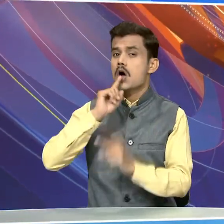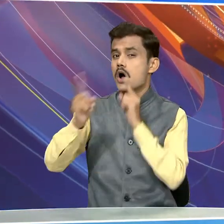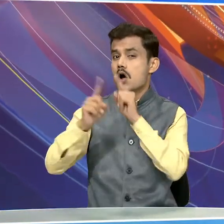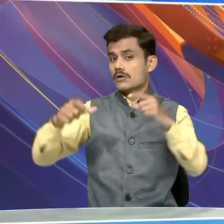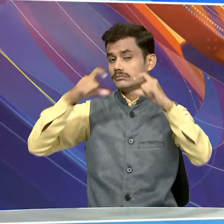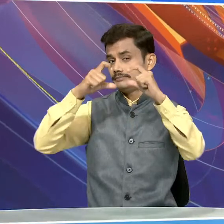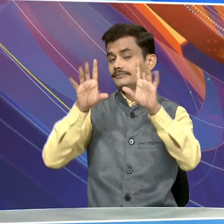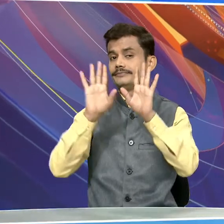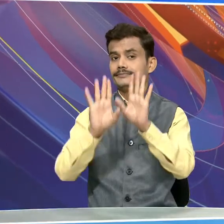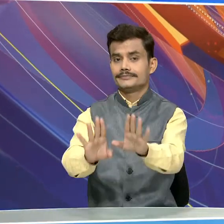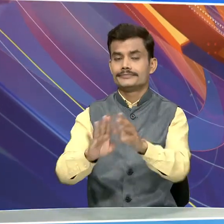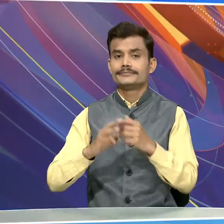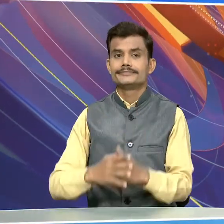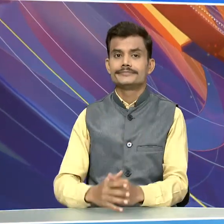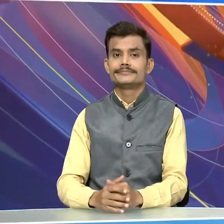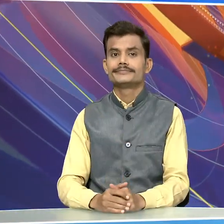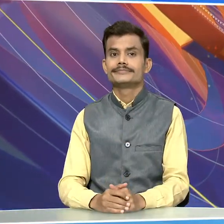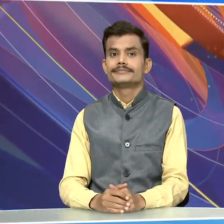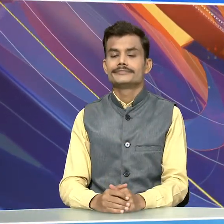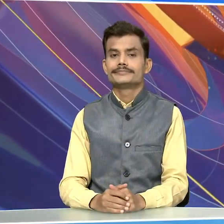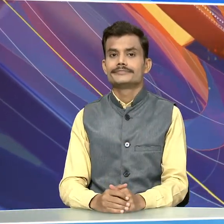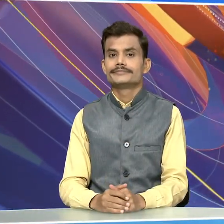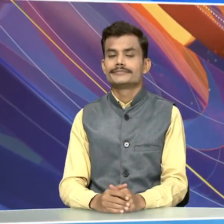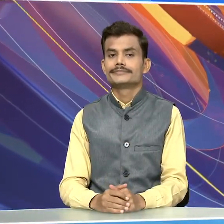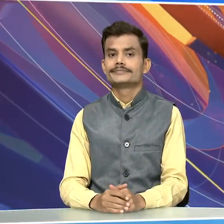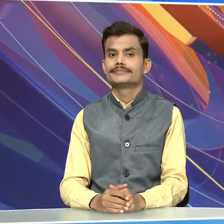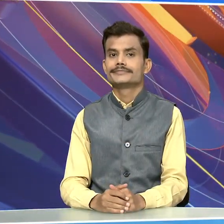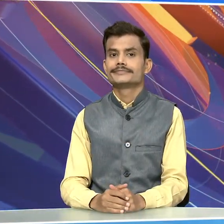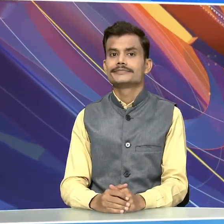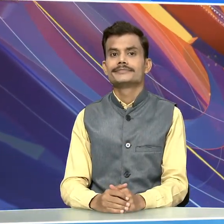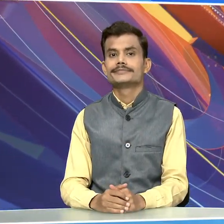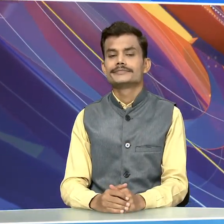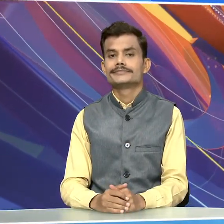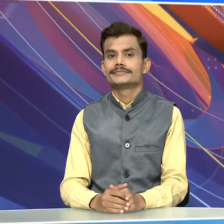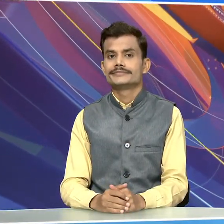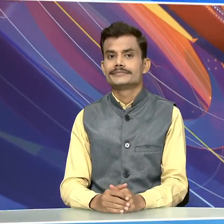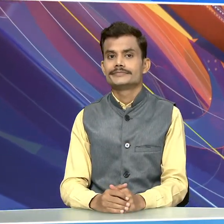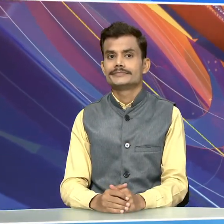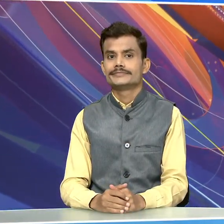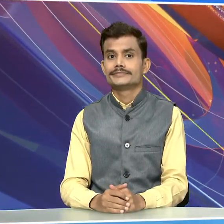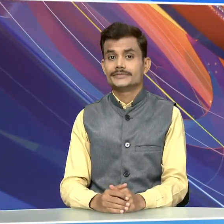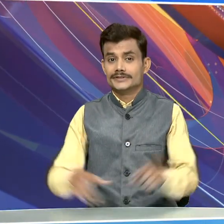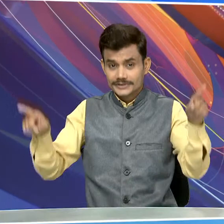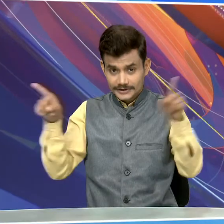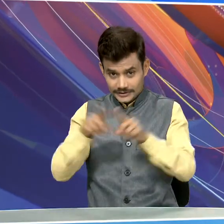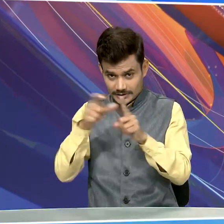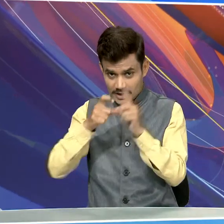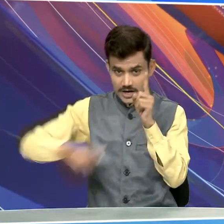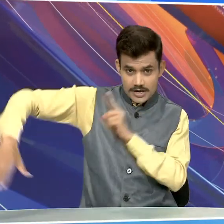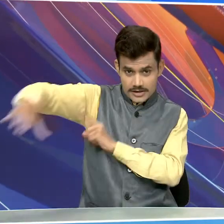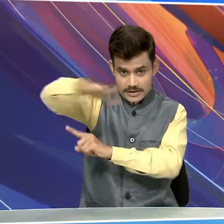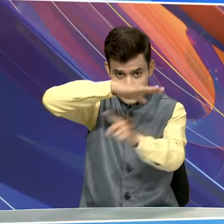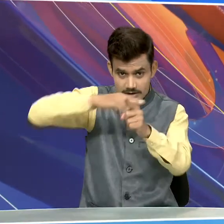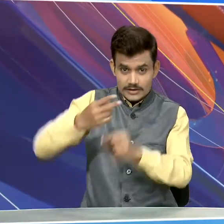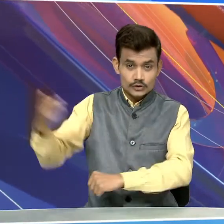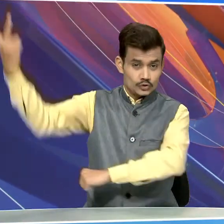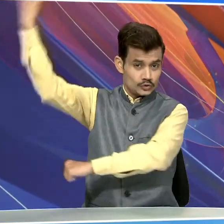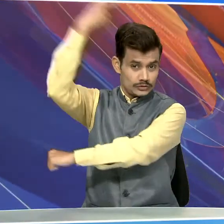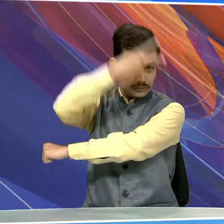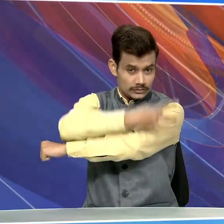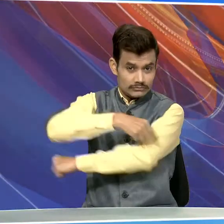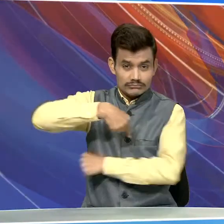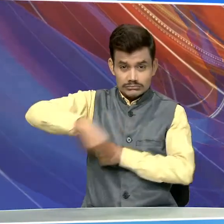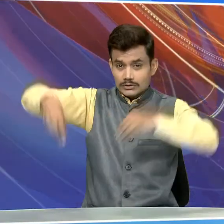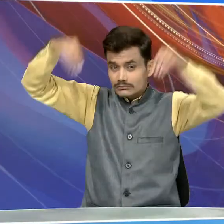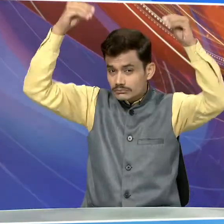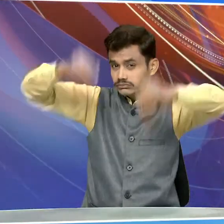सतर्क कर दिया गया है। वहीं राष्ट्रीय राजधानी नई दिल्ली में दो दिन